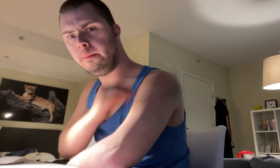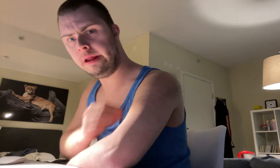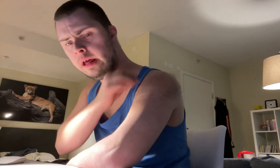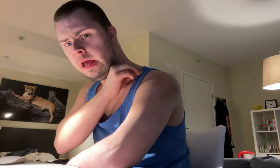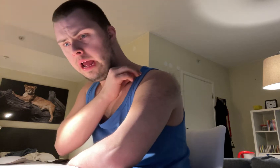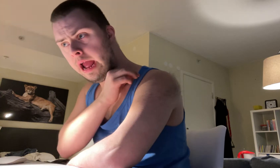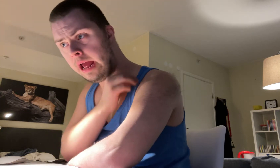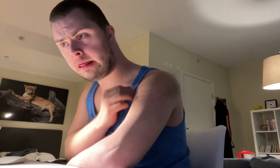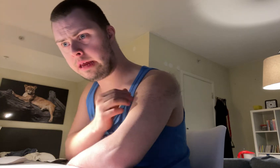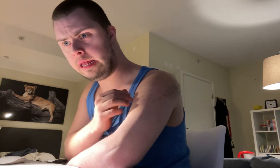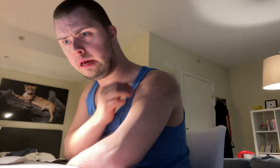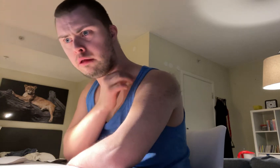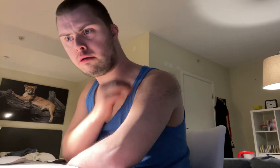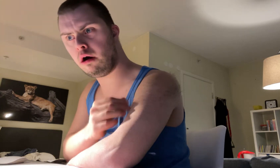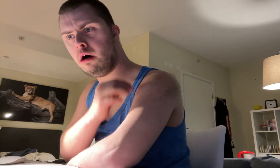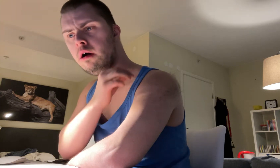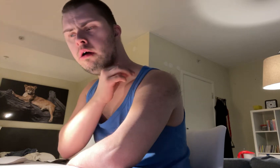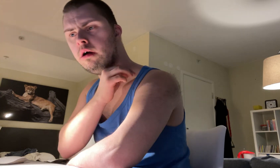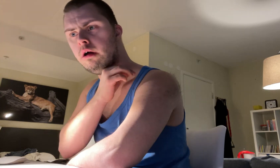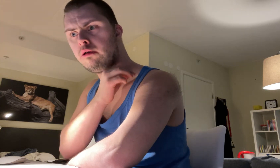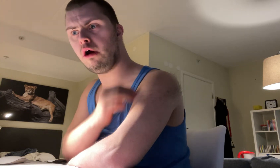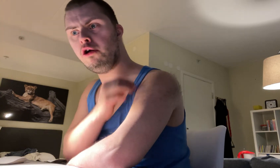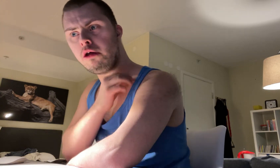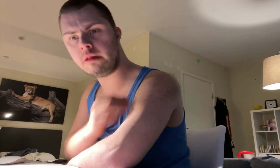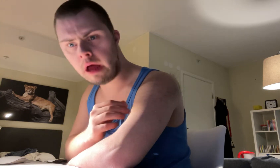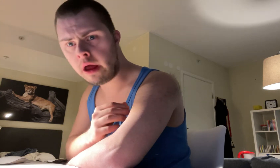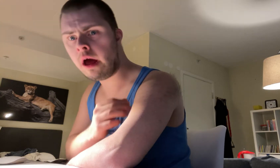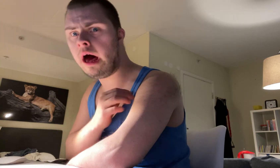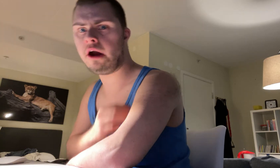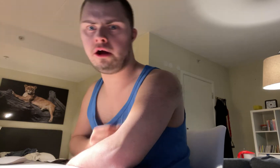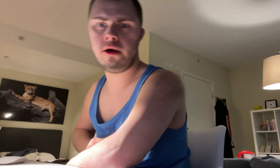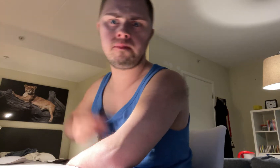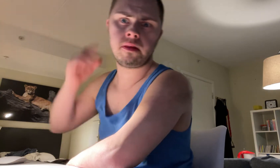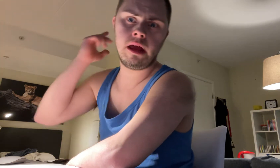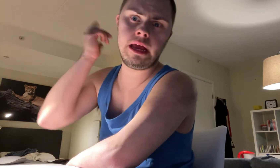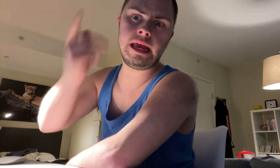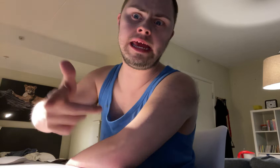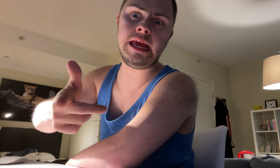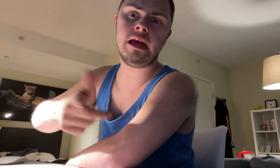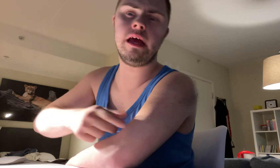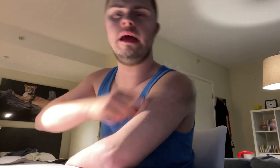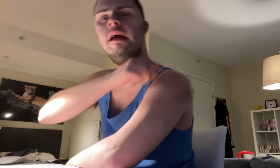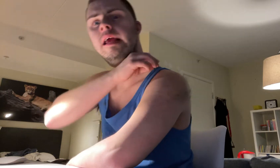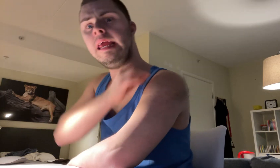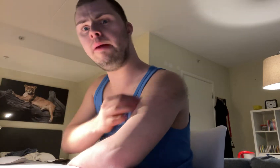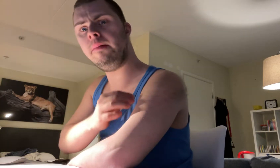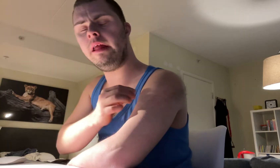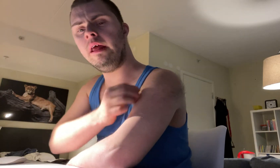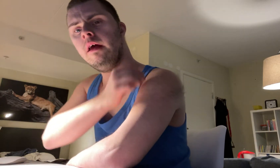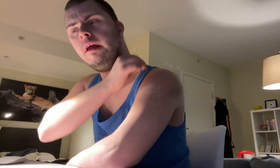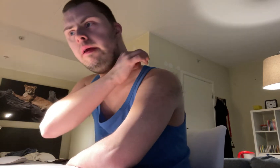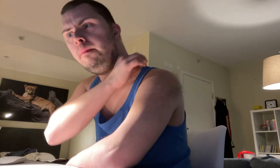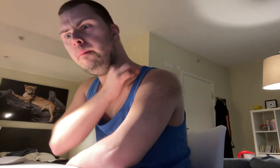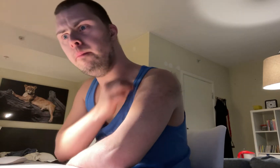min älskling ska lyssna här nu. I